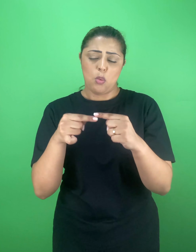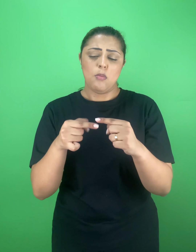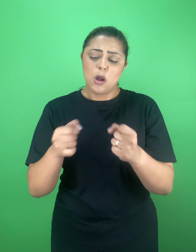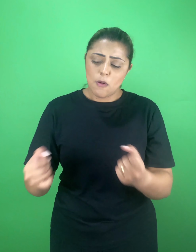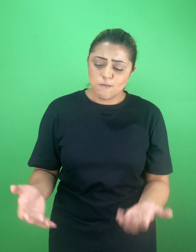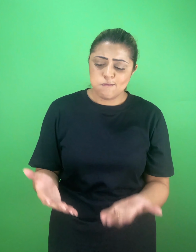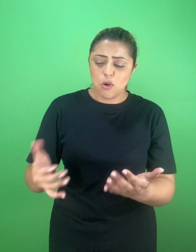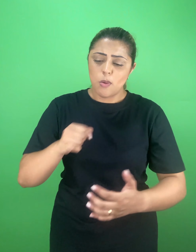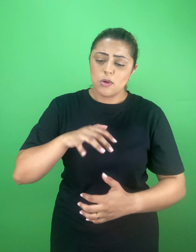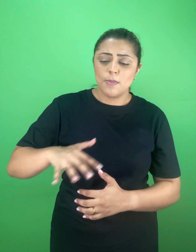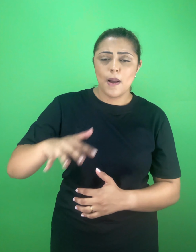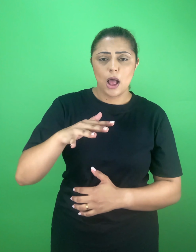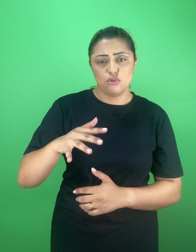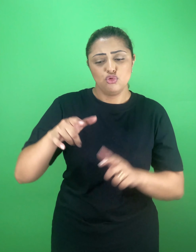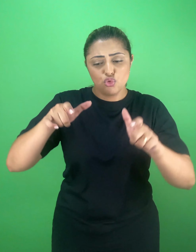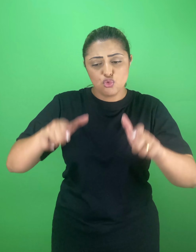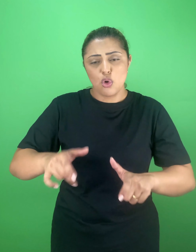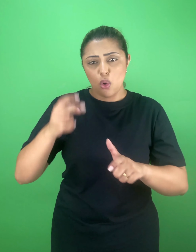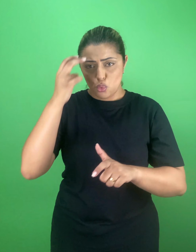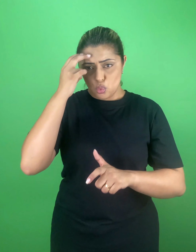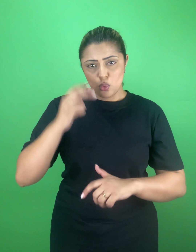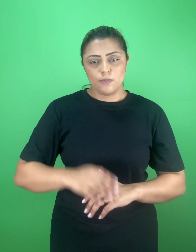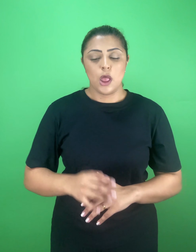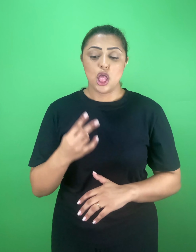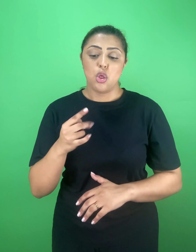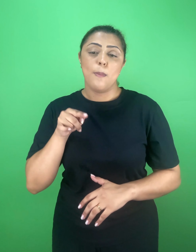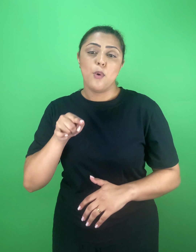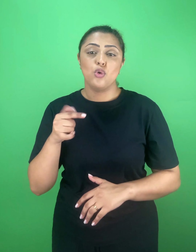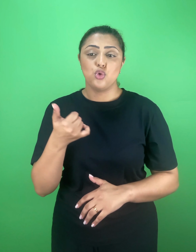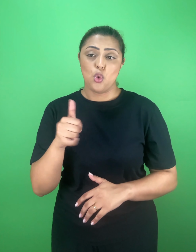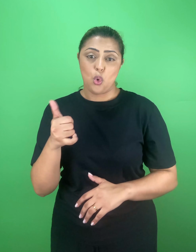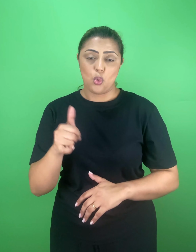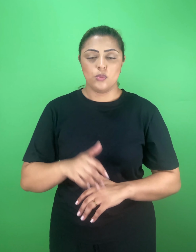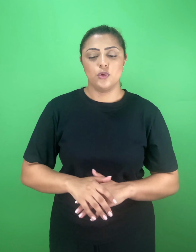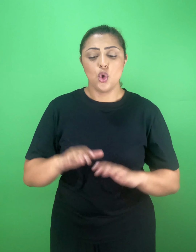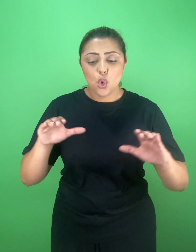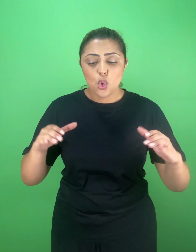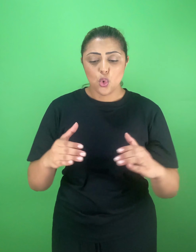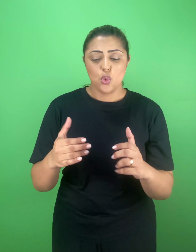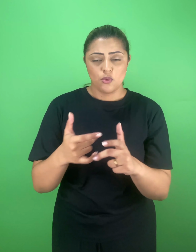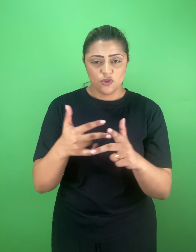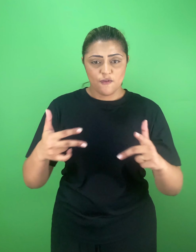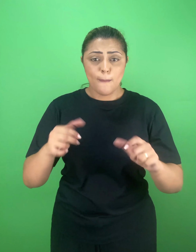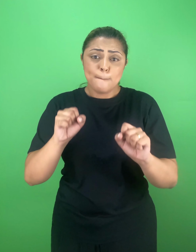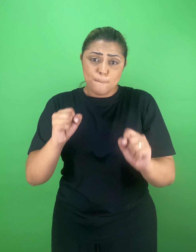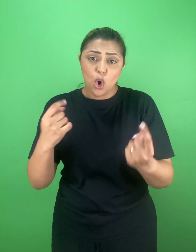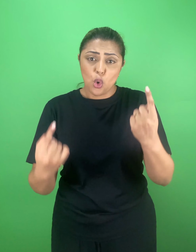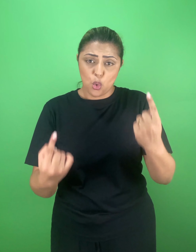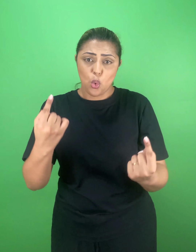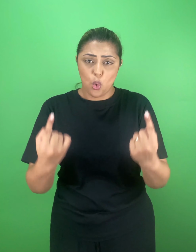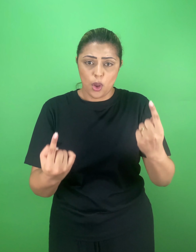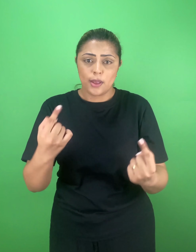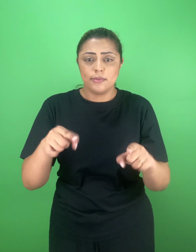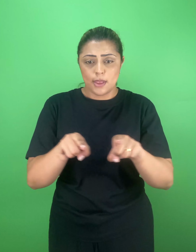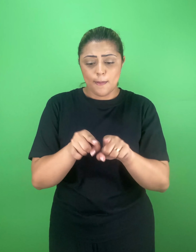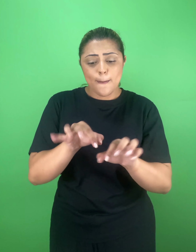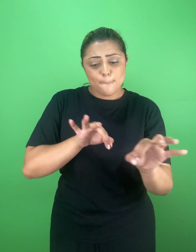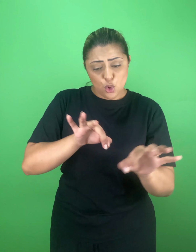do espaço cultural 2. 11. Coletivos ou grupos Podem concorrer nesta categoria projetos que estejam